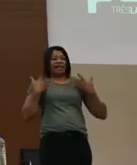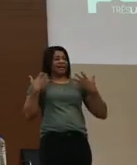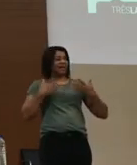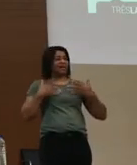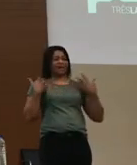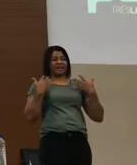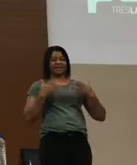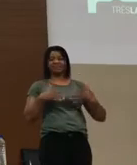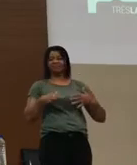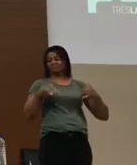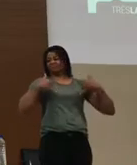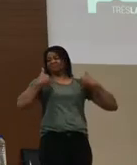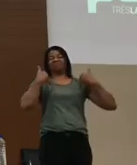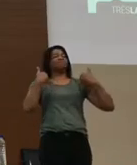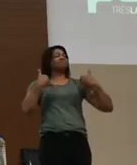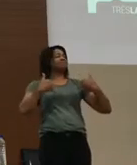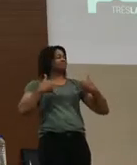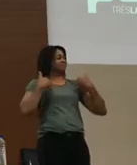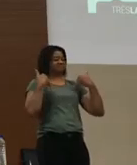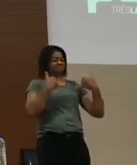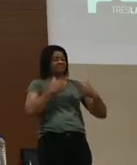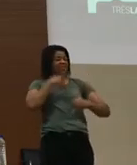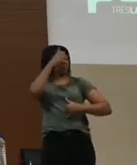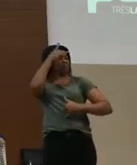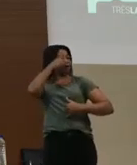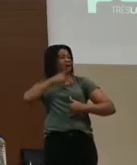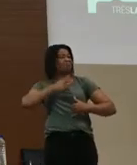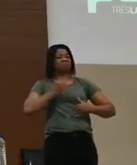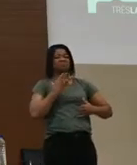que fazer sentido para si mesmo,